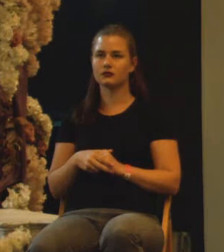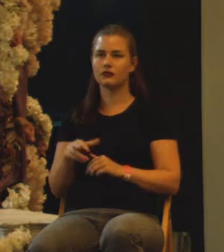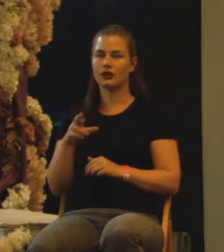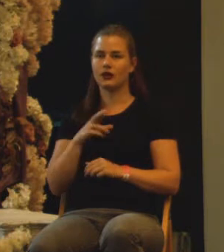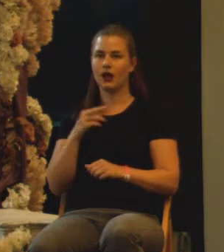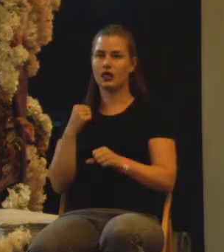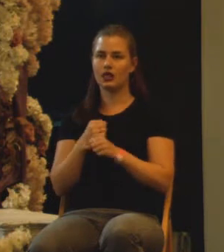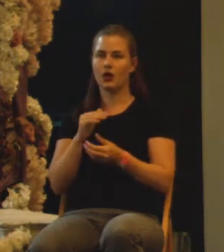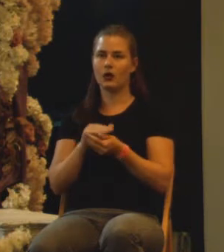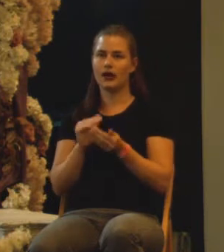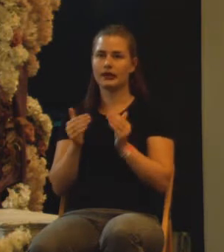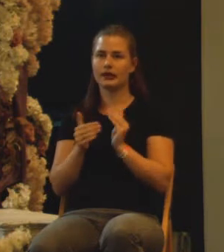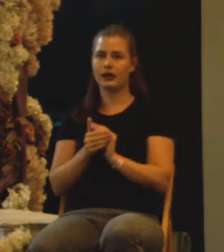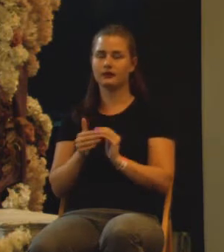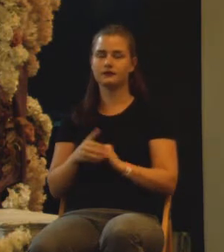я делаю котлеты.